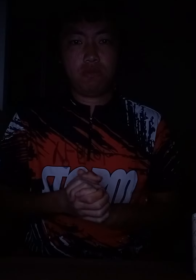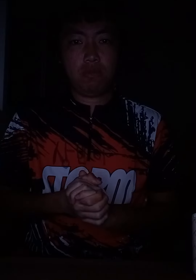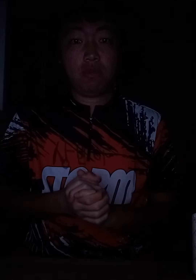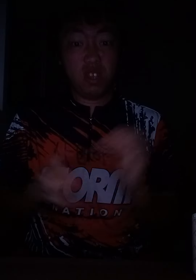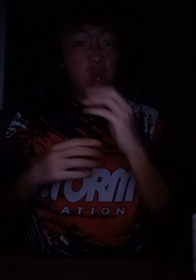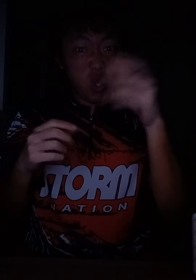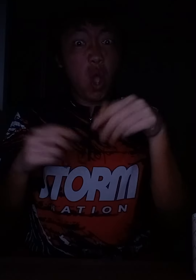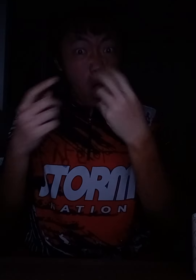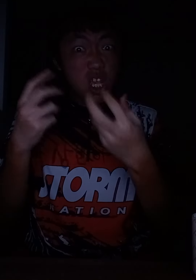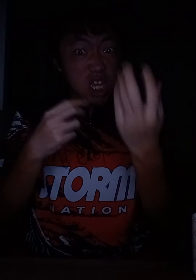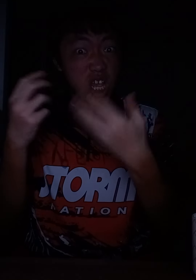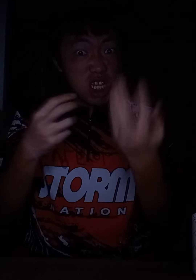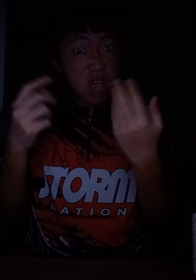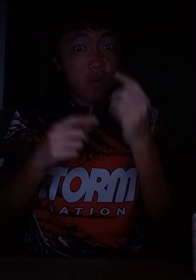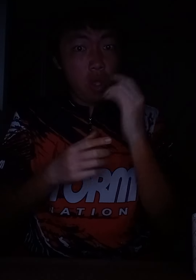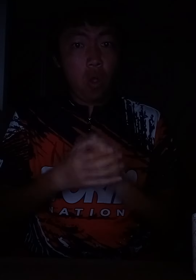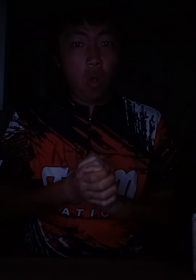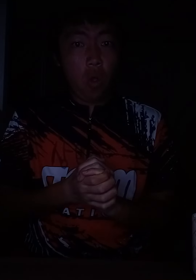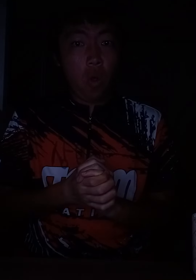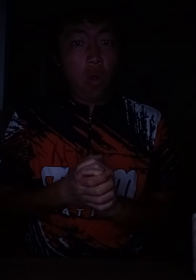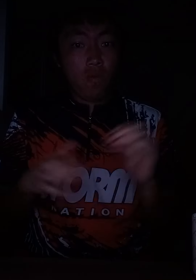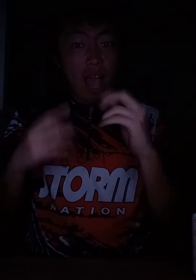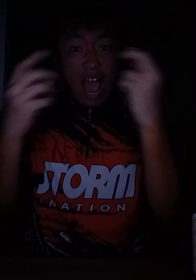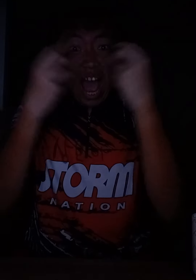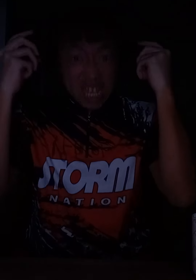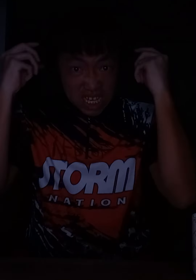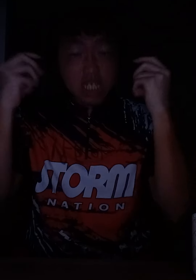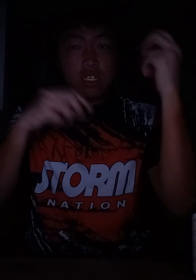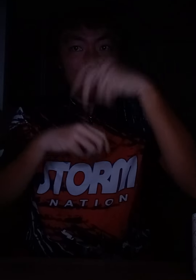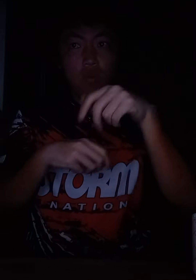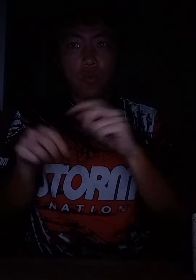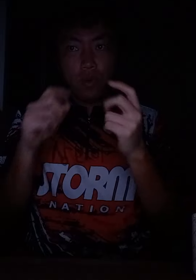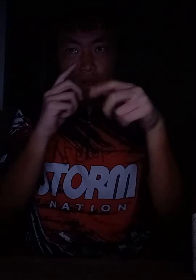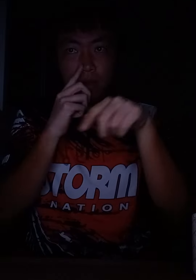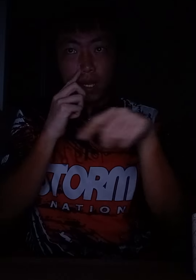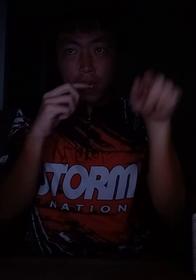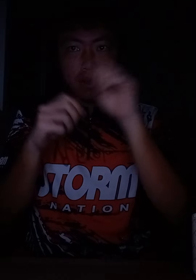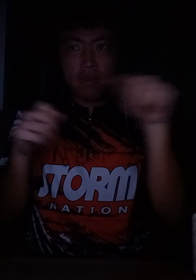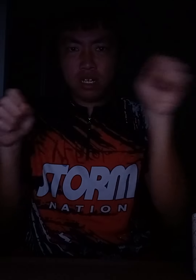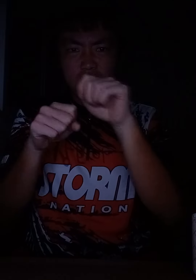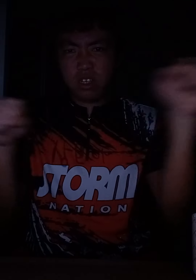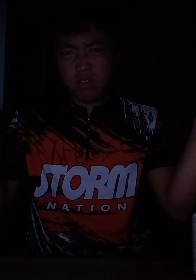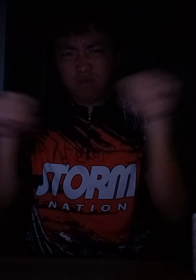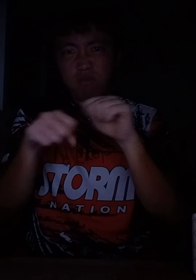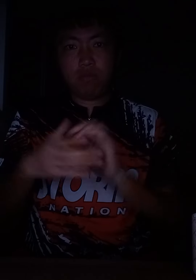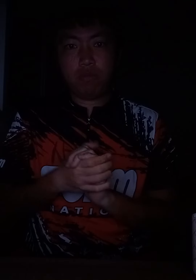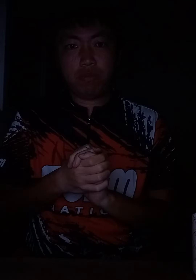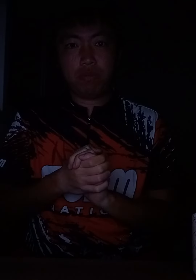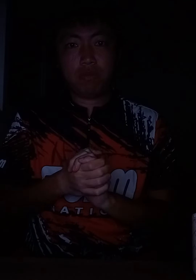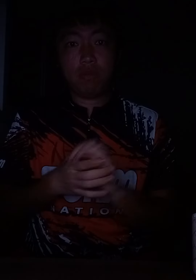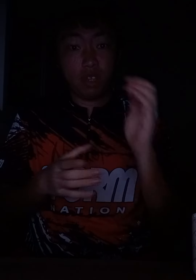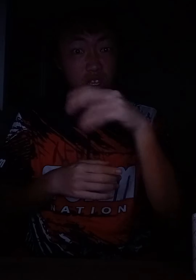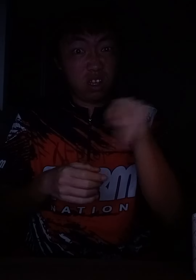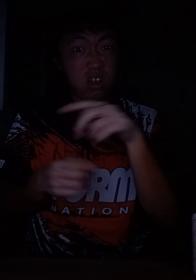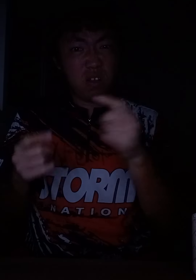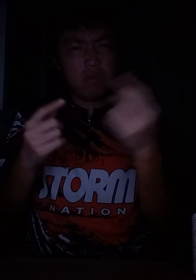소리로 떠들기까지 한 이 남성. 마스크를 써달라고 요구한 다른 승객들을 폭행했습니다. 한 승객은 슬리퍼로